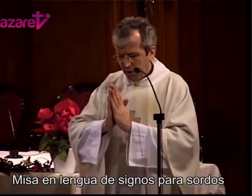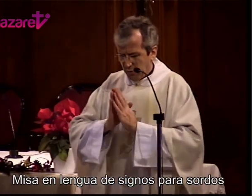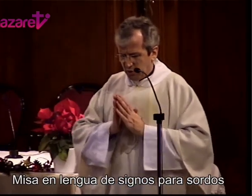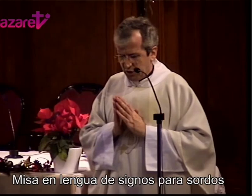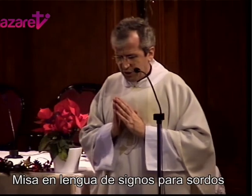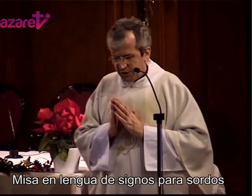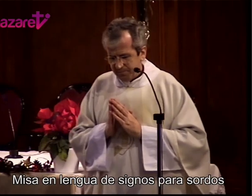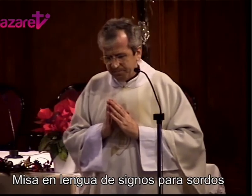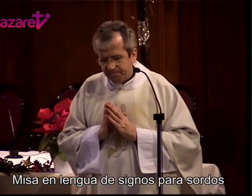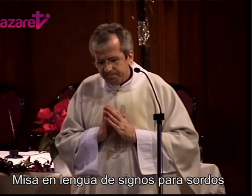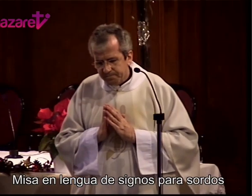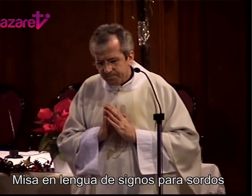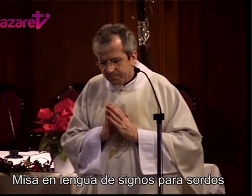Oremos.